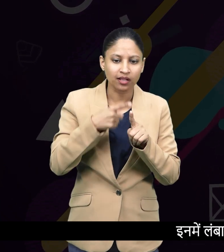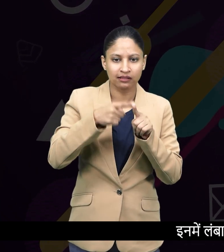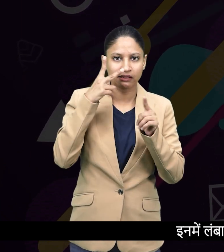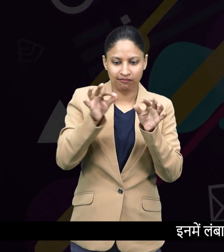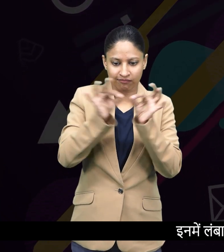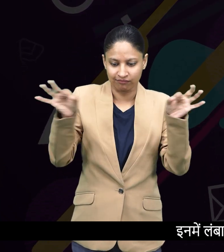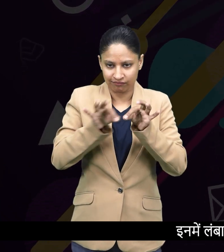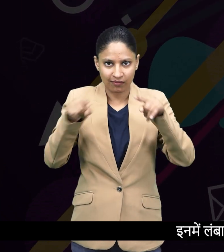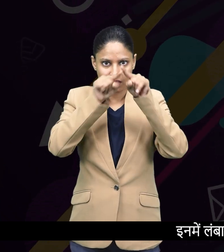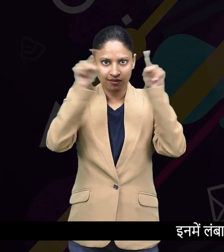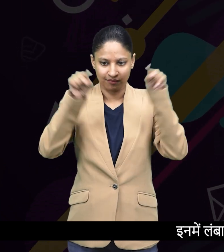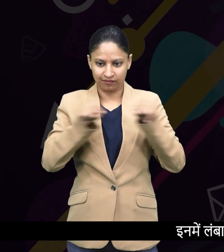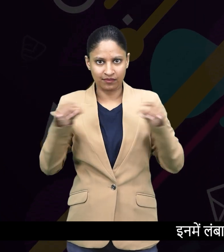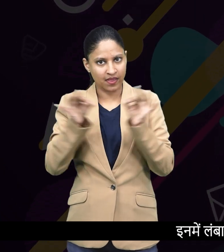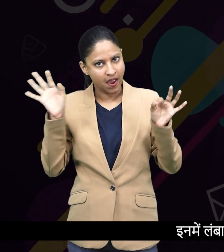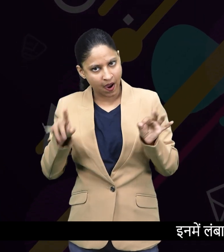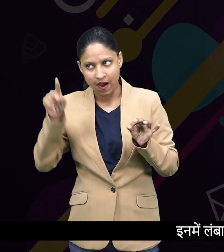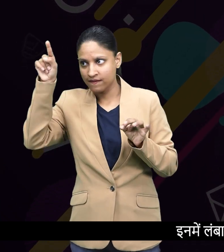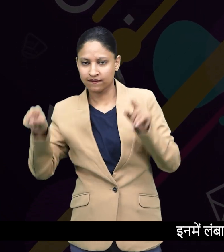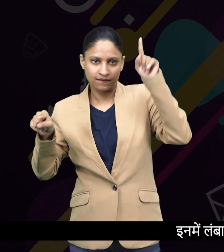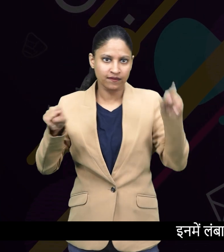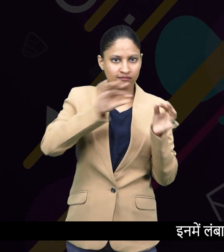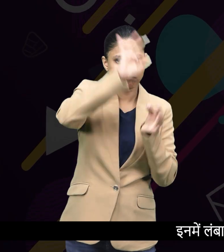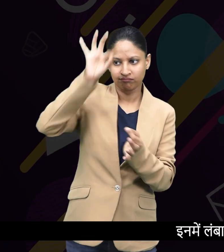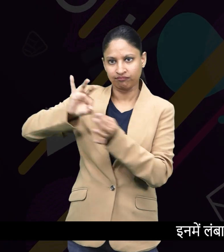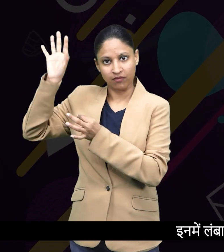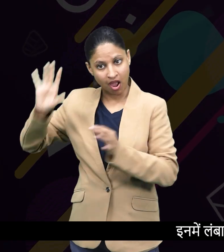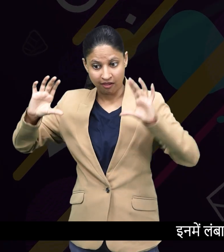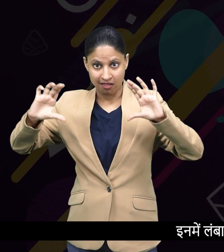इनमें लंबाई, चौड़ाई और ऊंचाई होती है।